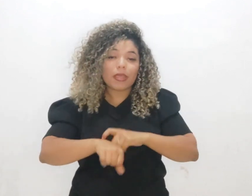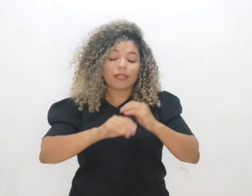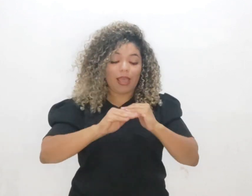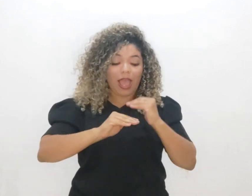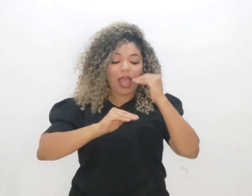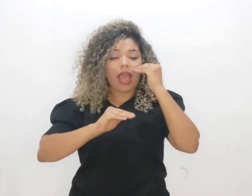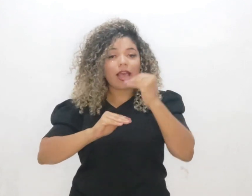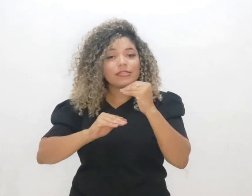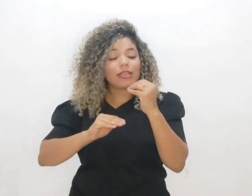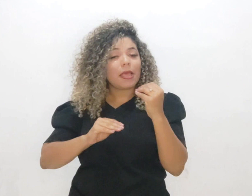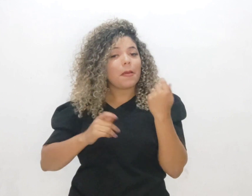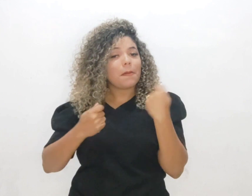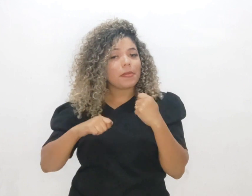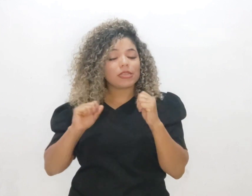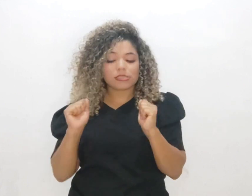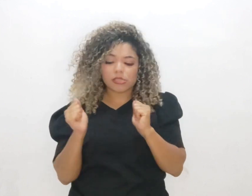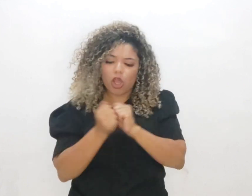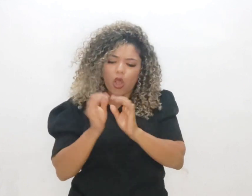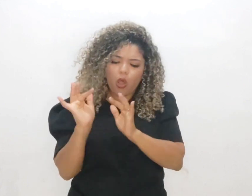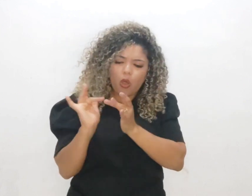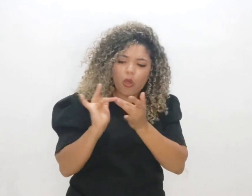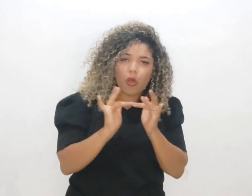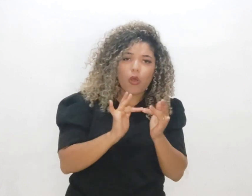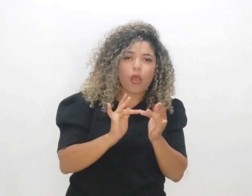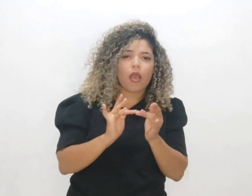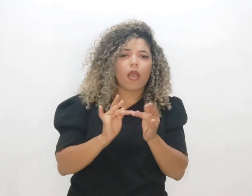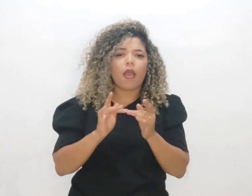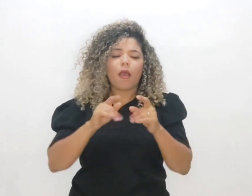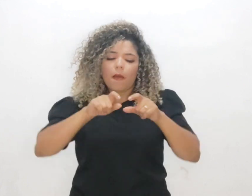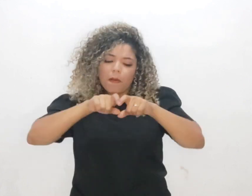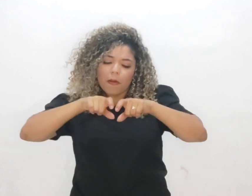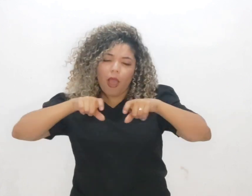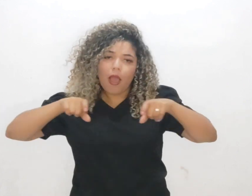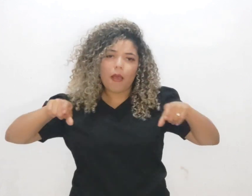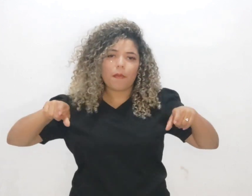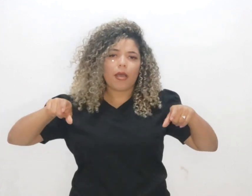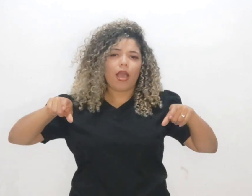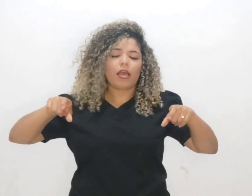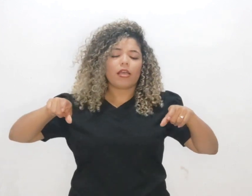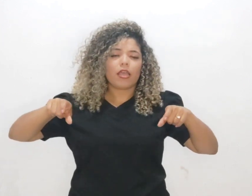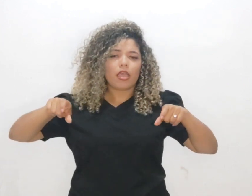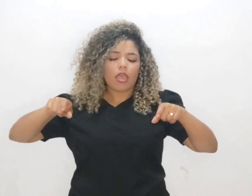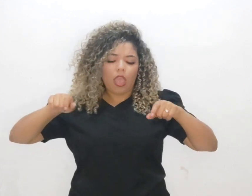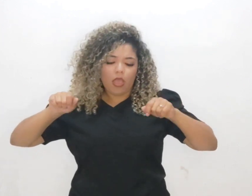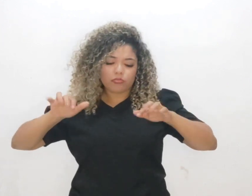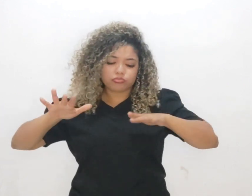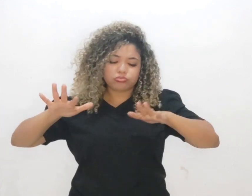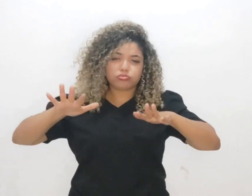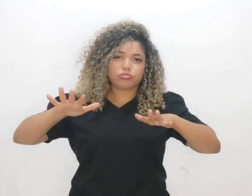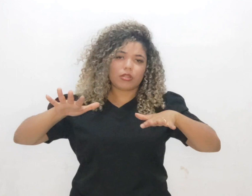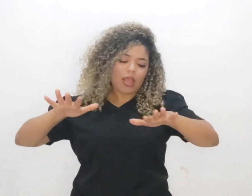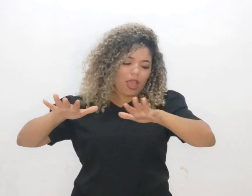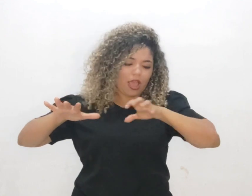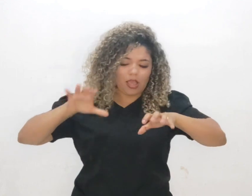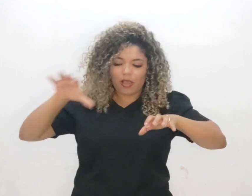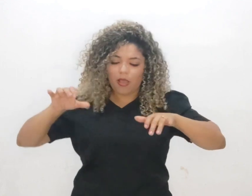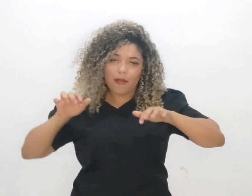ser necessário acoplar junto com esse motor uma barra e transferir esse movimento de uma região para outra usando as